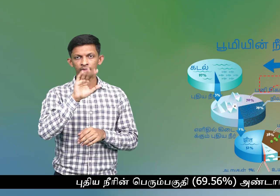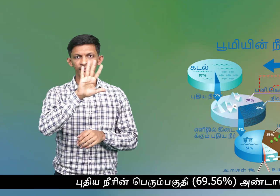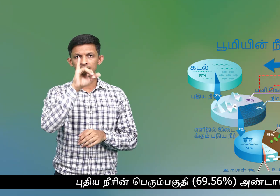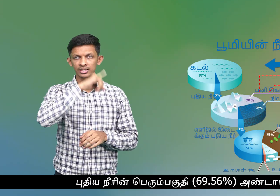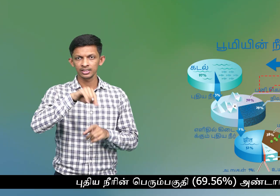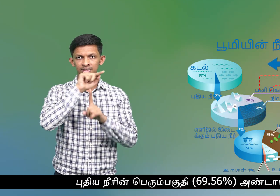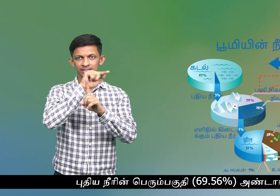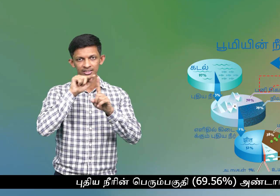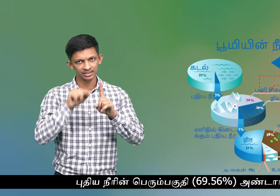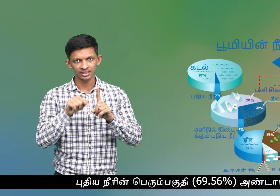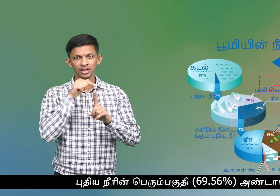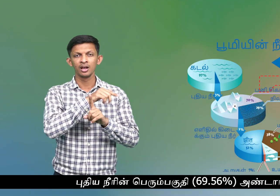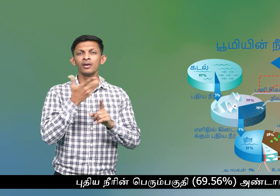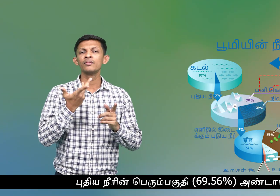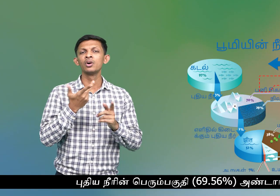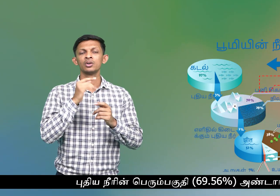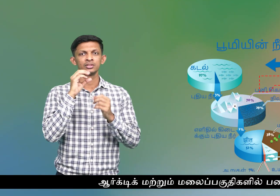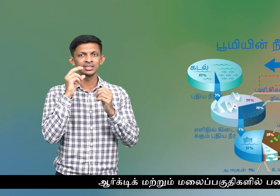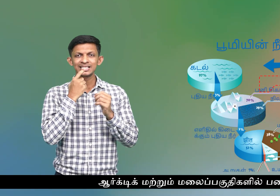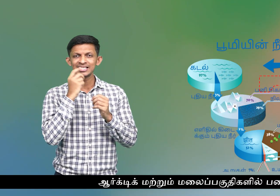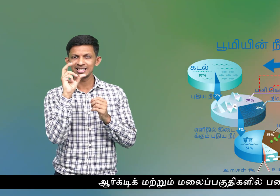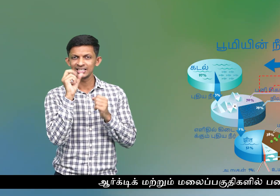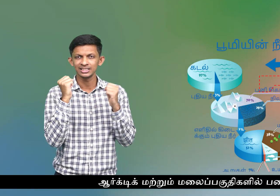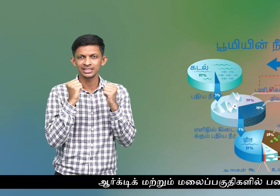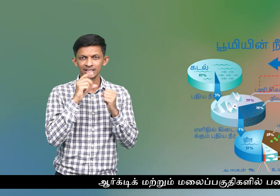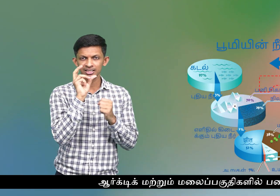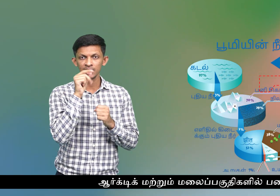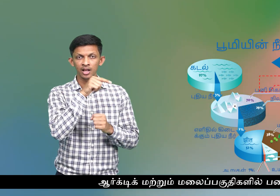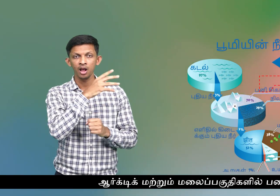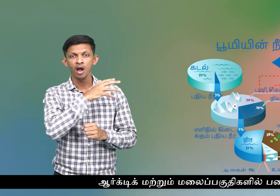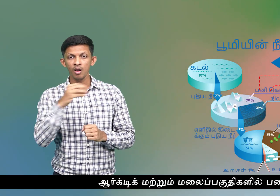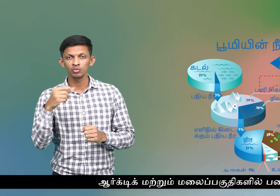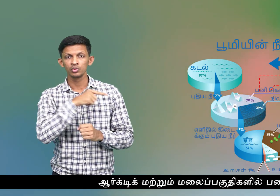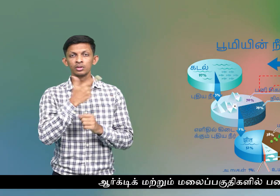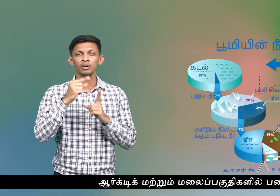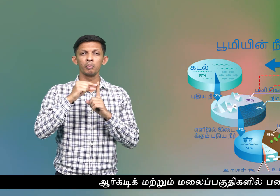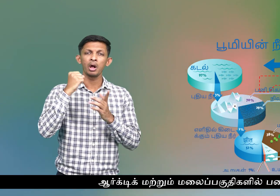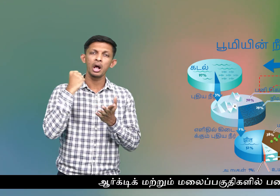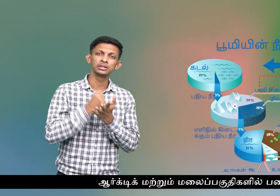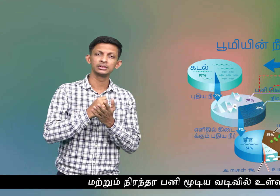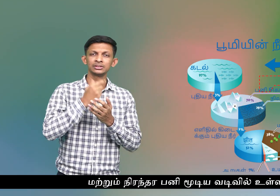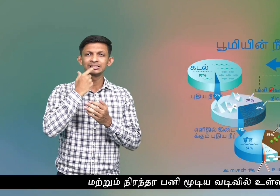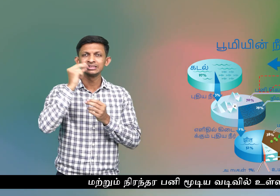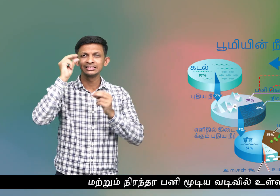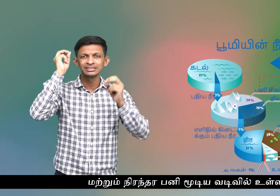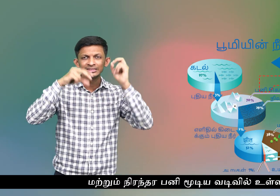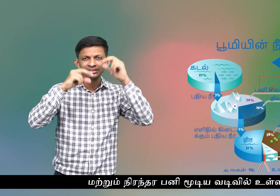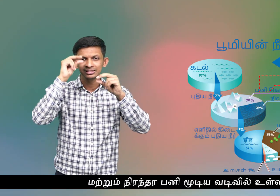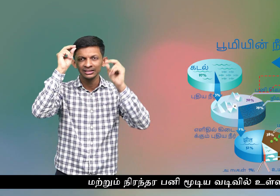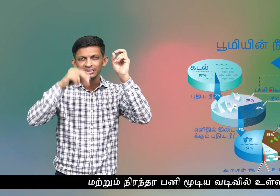69.56 விழுக்காடு அண்டார்டிகா, ஆர்க்டிக் மற்றும் மலைப்பகுதிகளில் பனி மற்றும் நிரந்தர பனி மூடிய வடிவில்